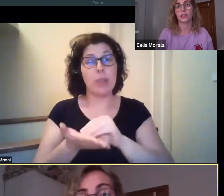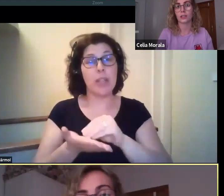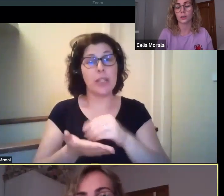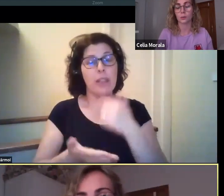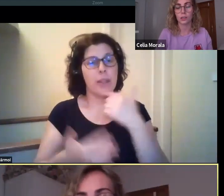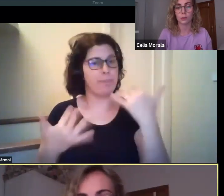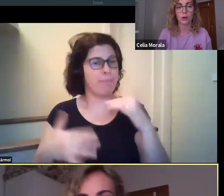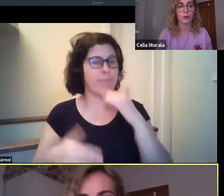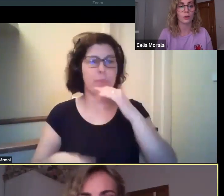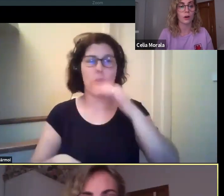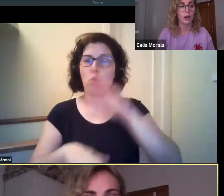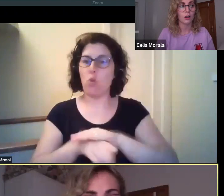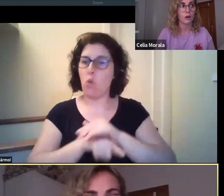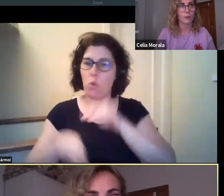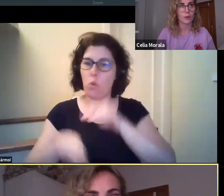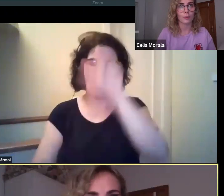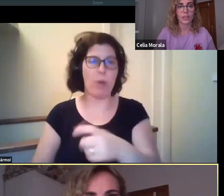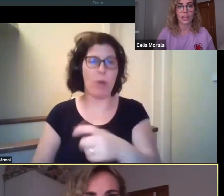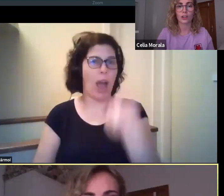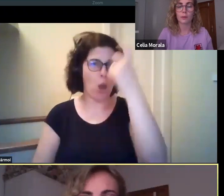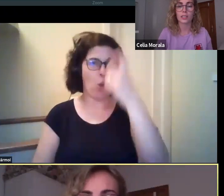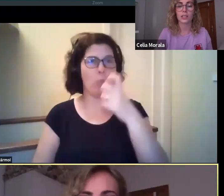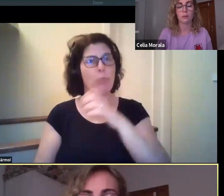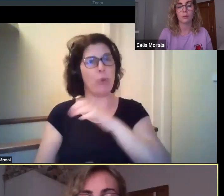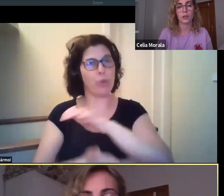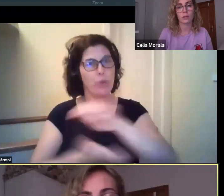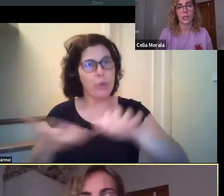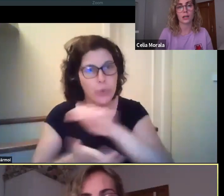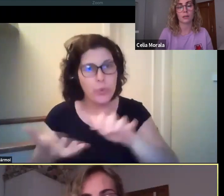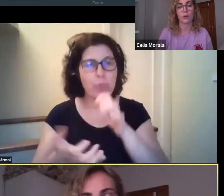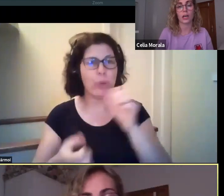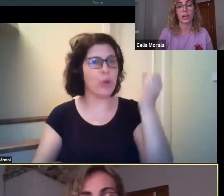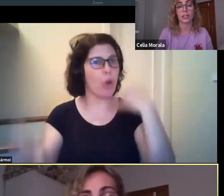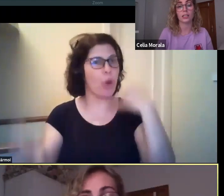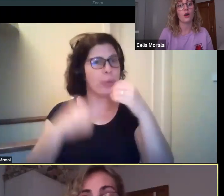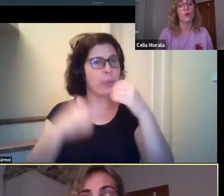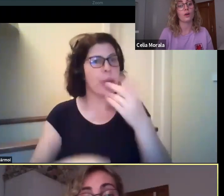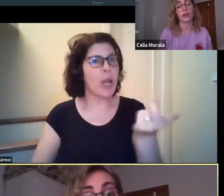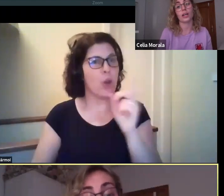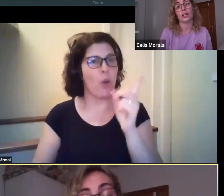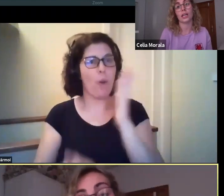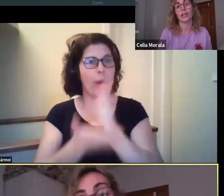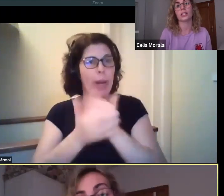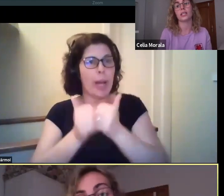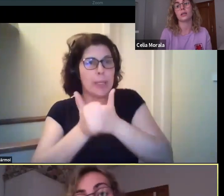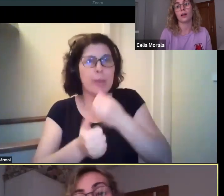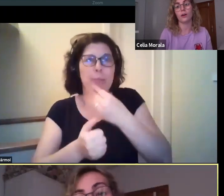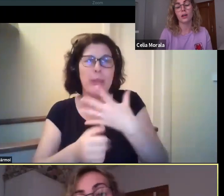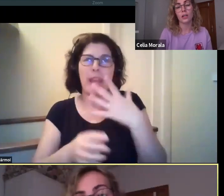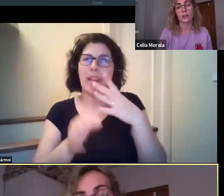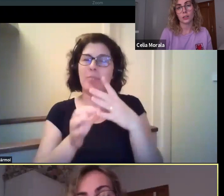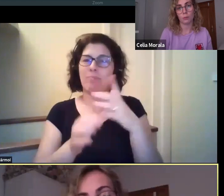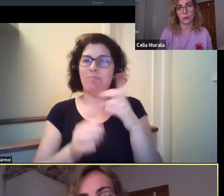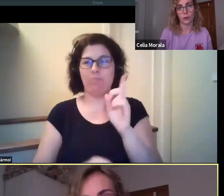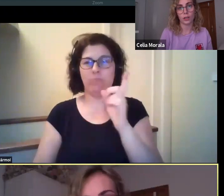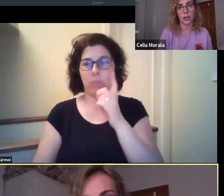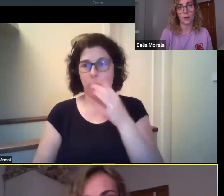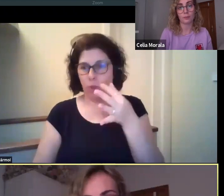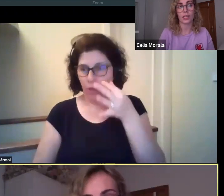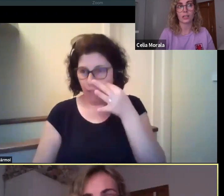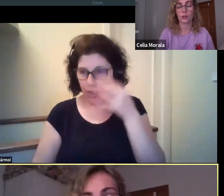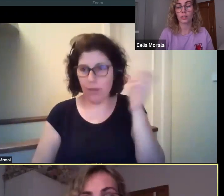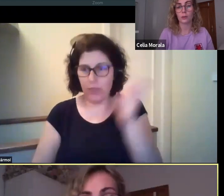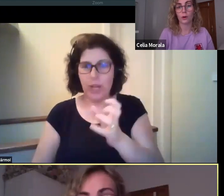pues, de disruptivo o como que no sabe seguir muy bien el ritmo de la clase, cuando en realidad es derivado de su